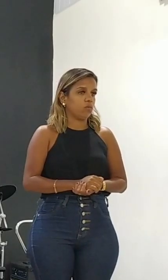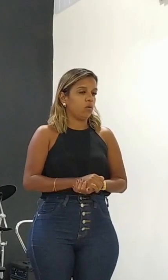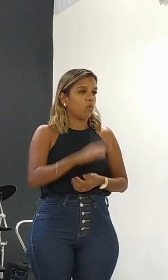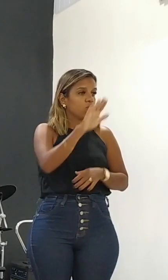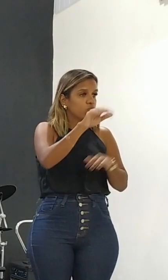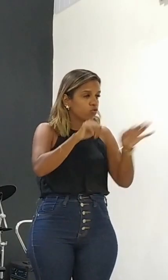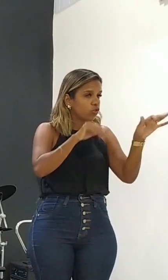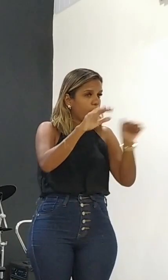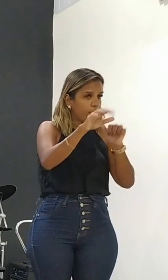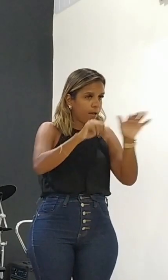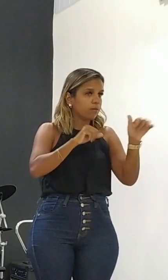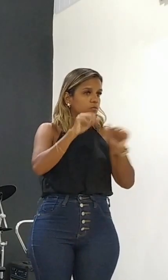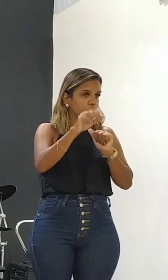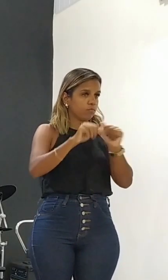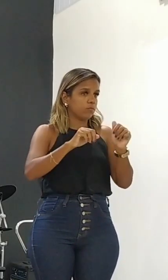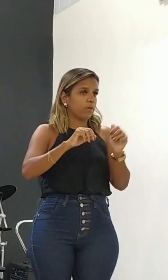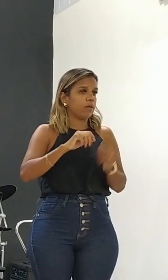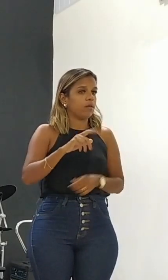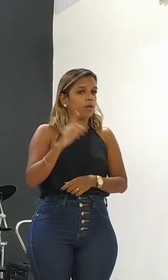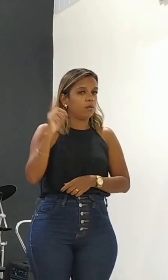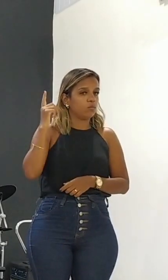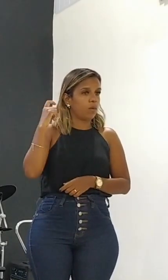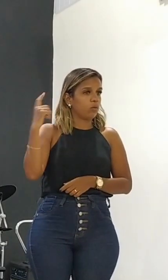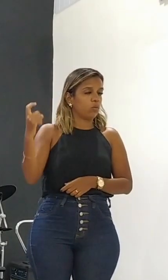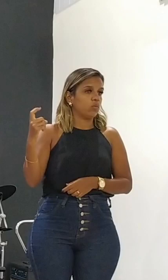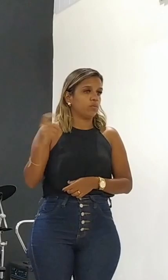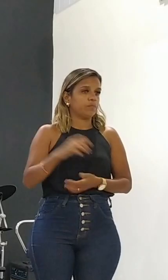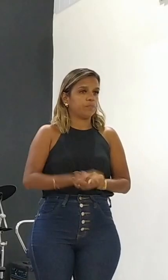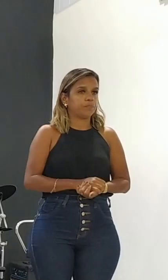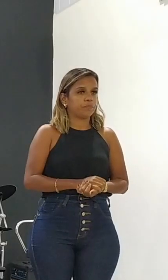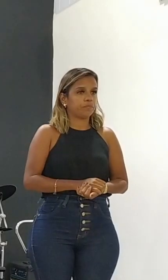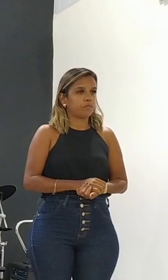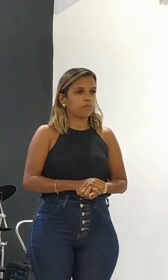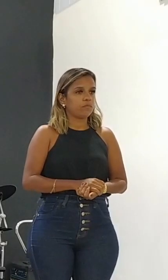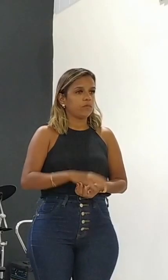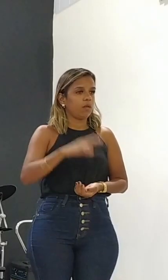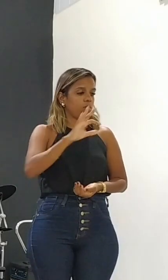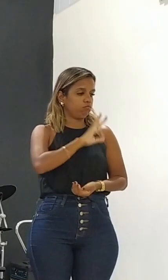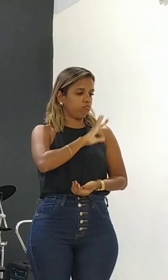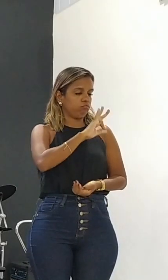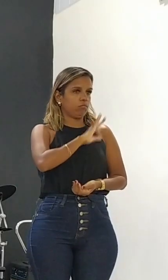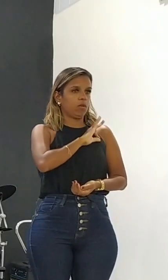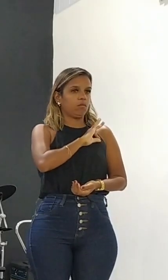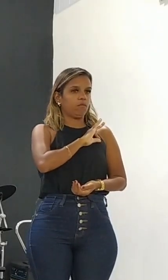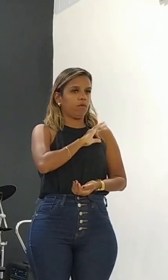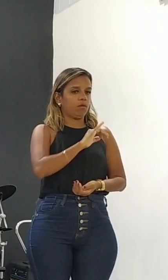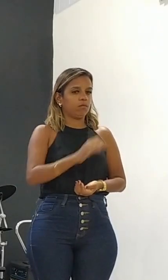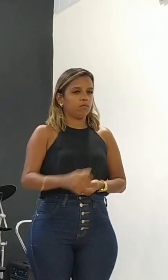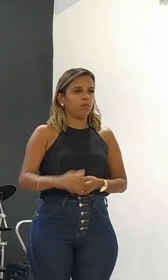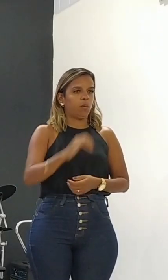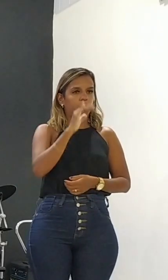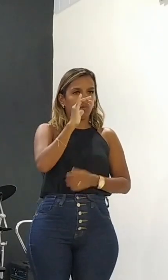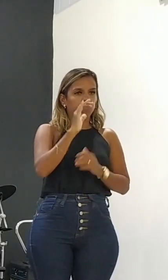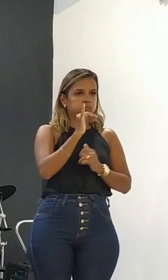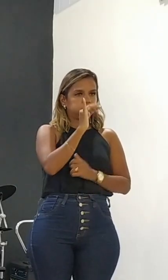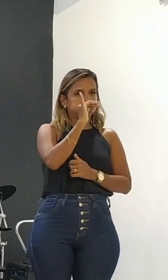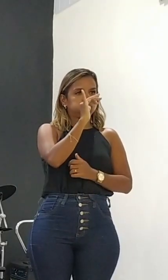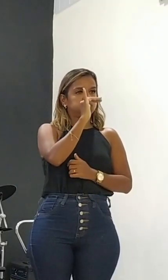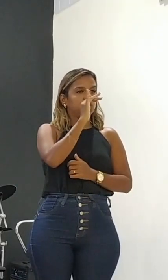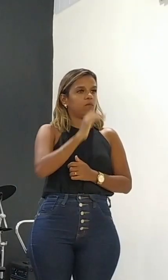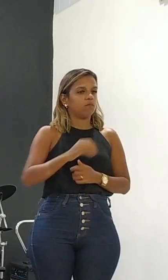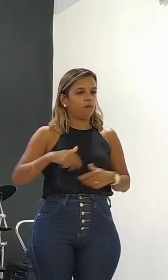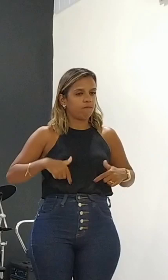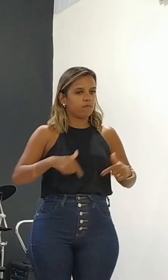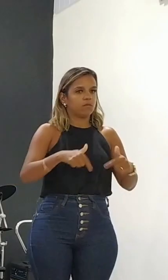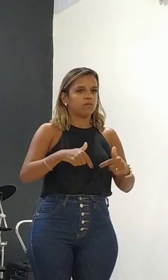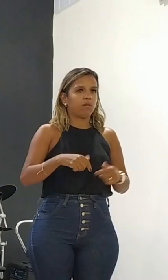convocação, a buzina é uma convocação, né? Do quartel lá, quando toca a corneta, avançar, todo mundo avança. Ninguém fica